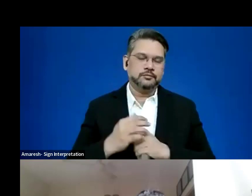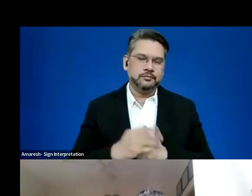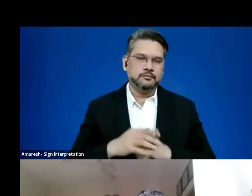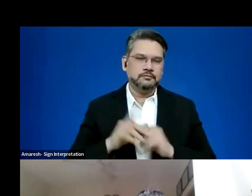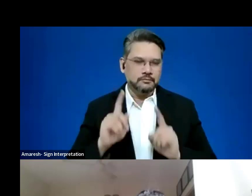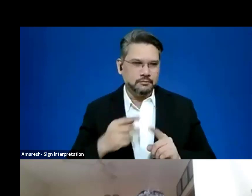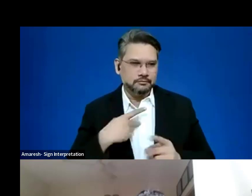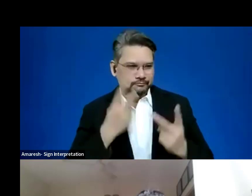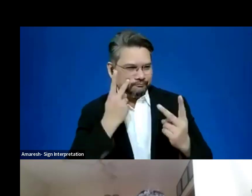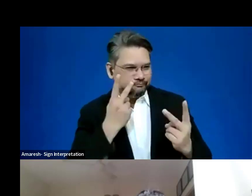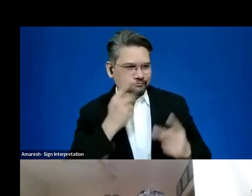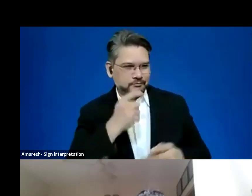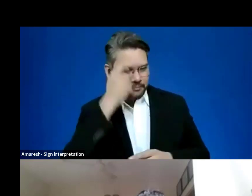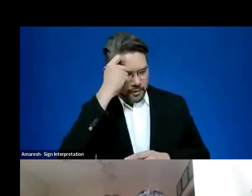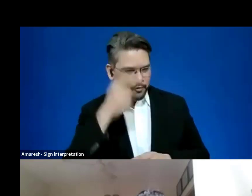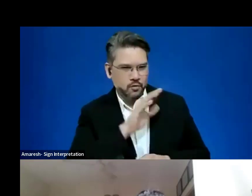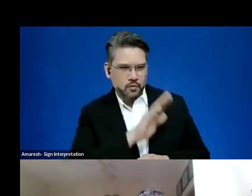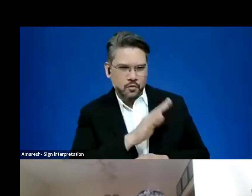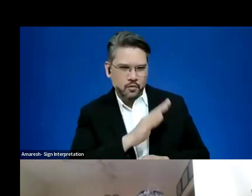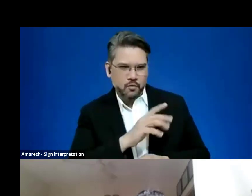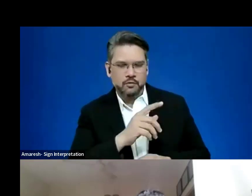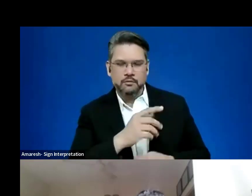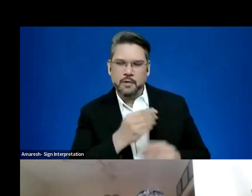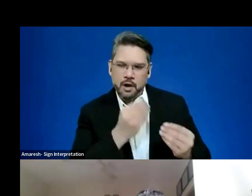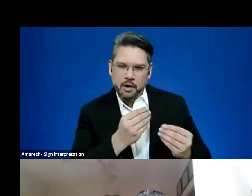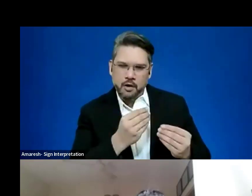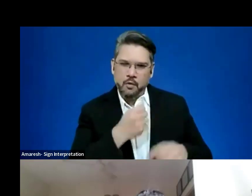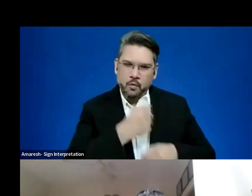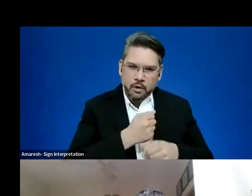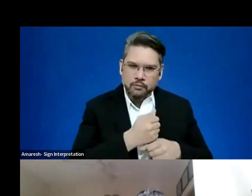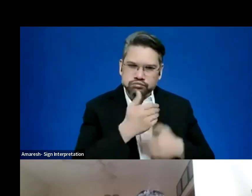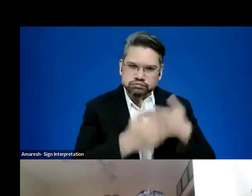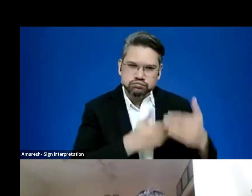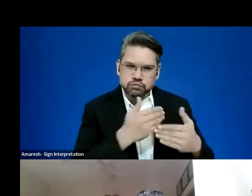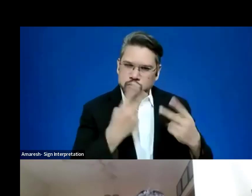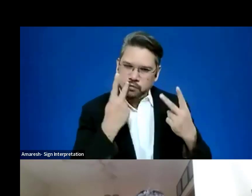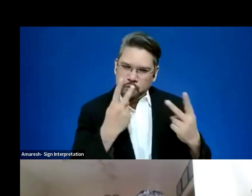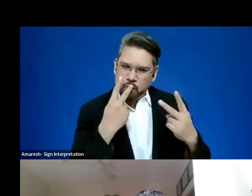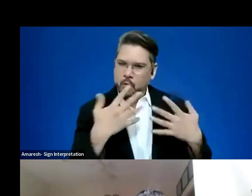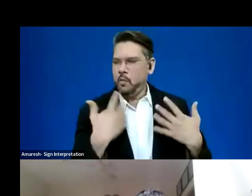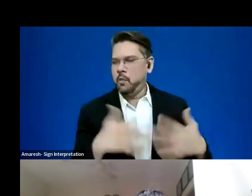我是我们的这个基金筹办基金会的主席。